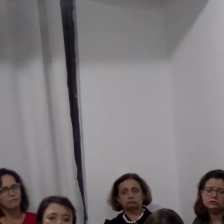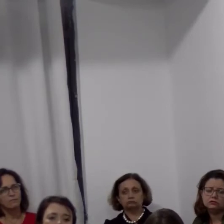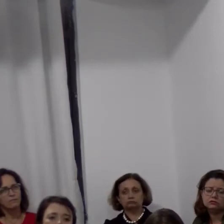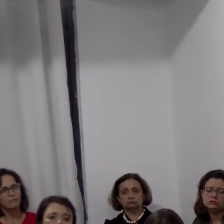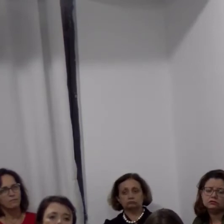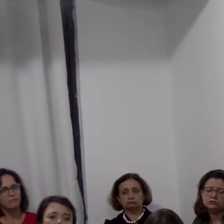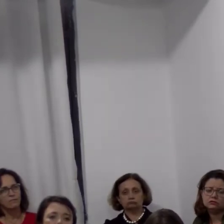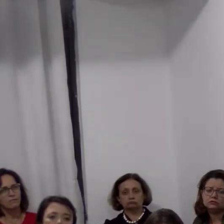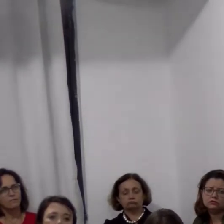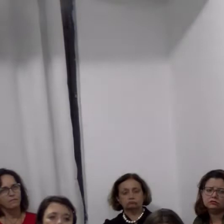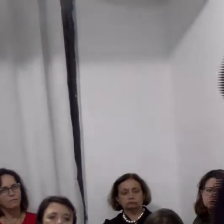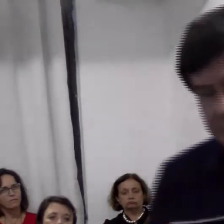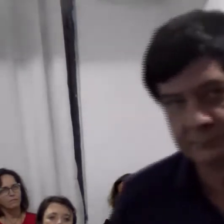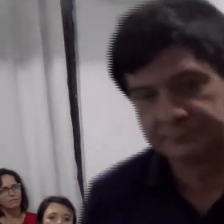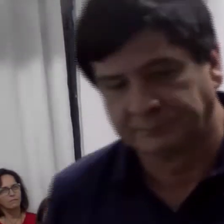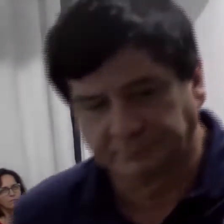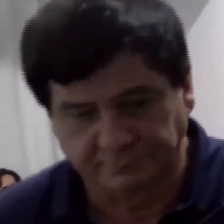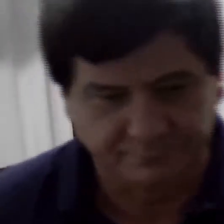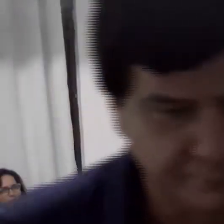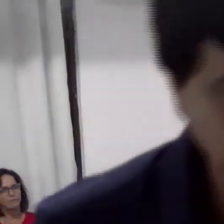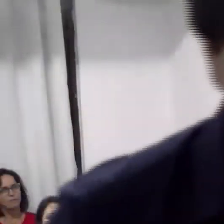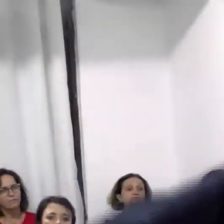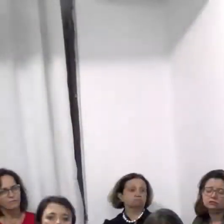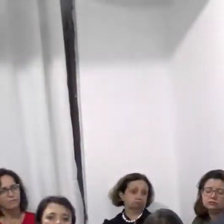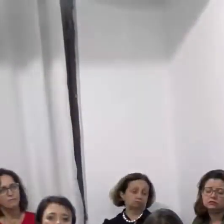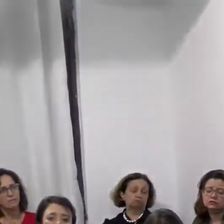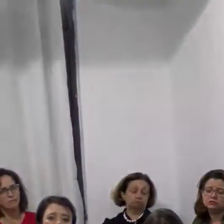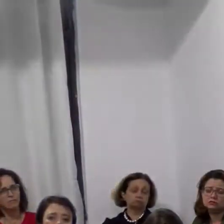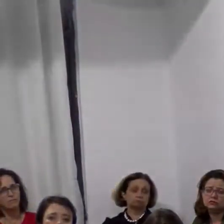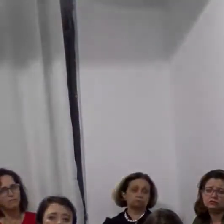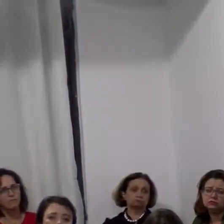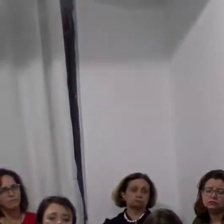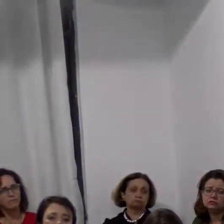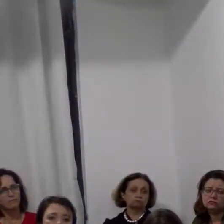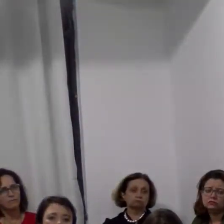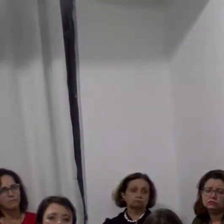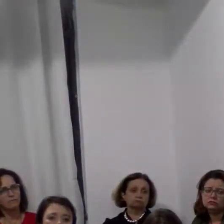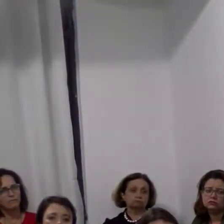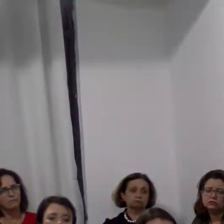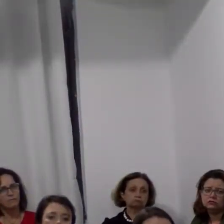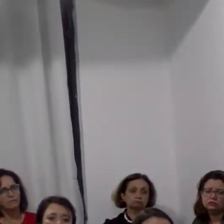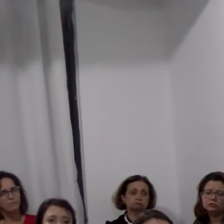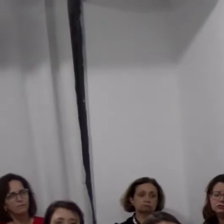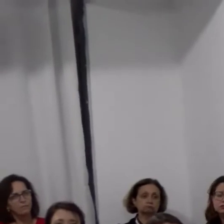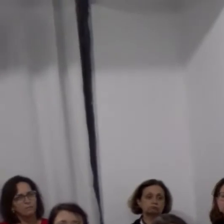treinados, mas eles podem sim. O que é maravilhoso, não é? Será que ele teria